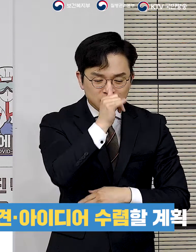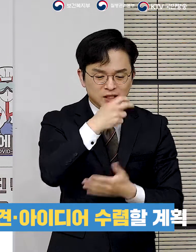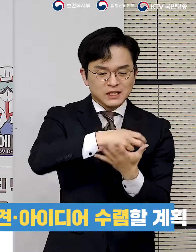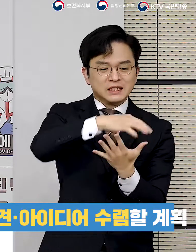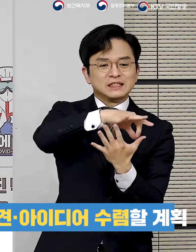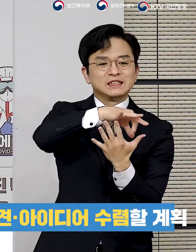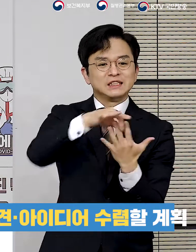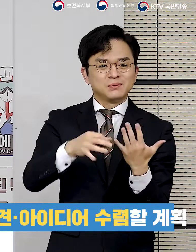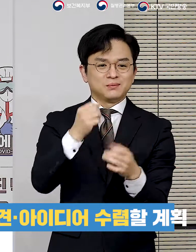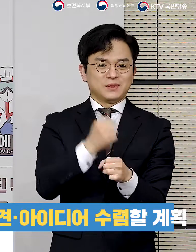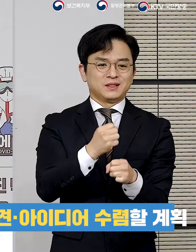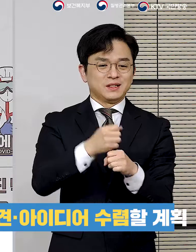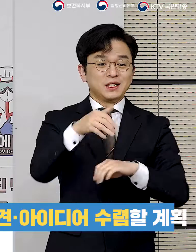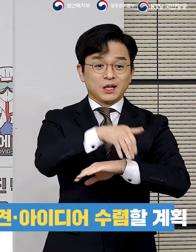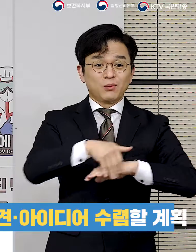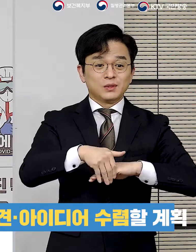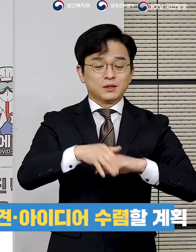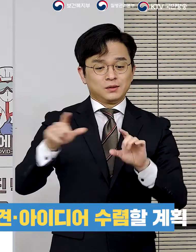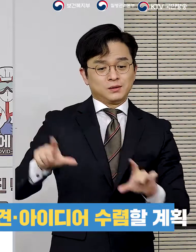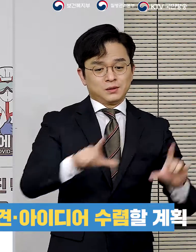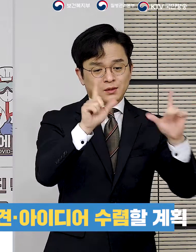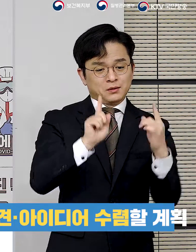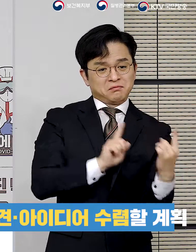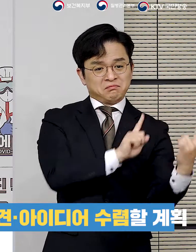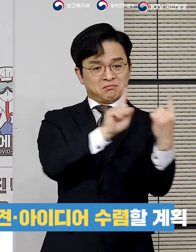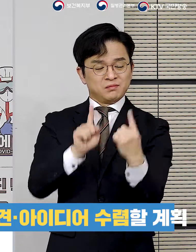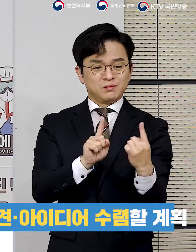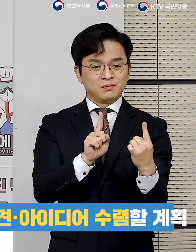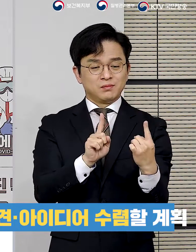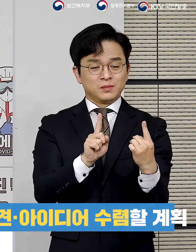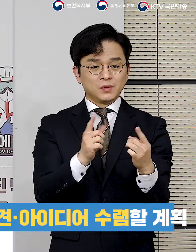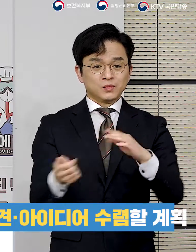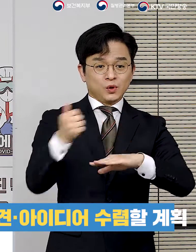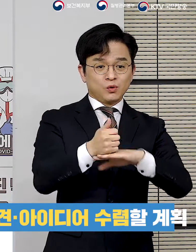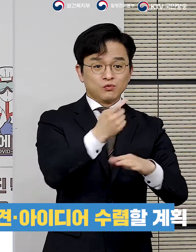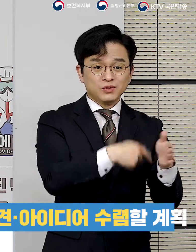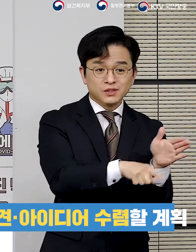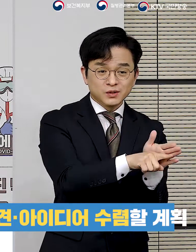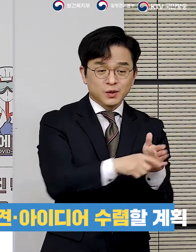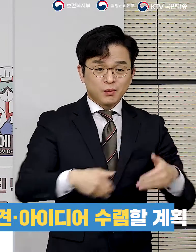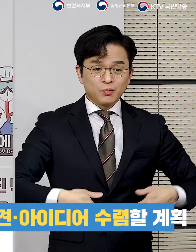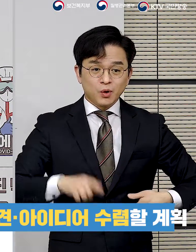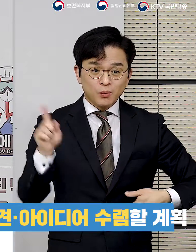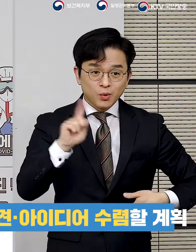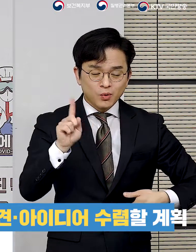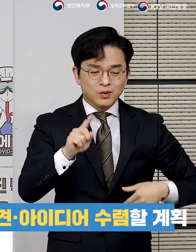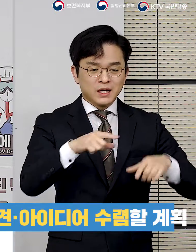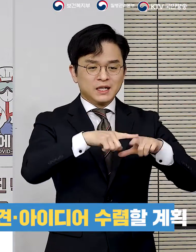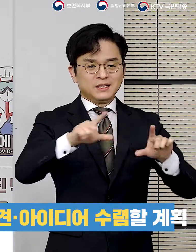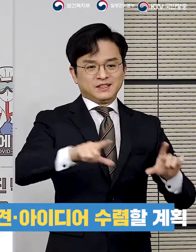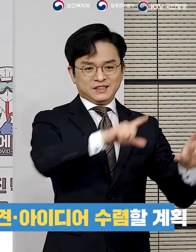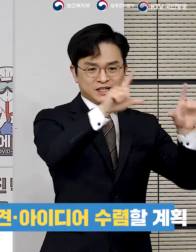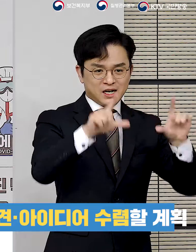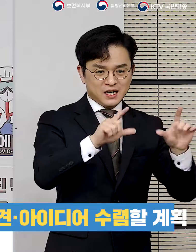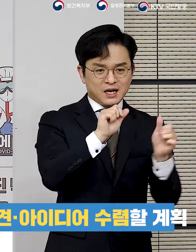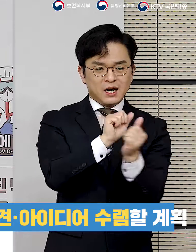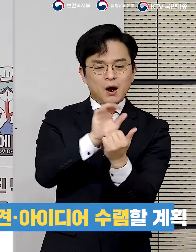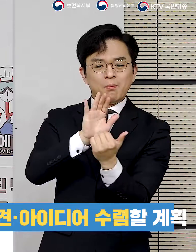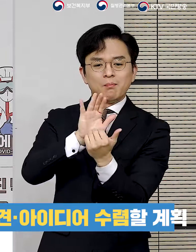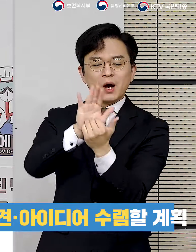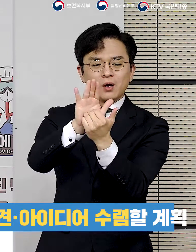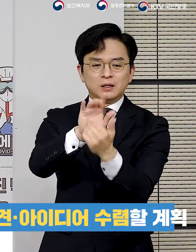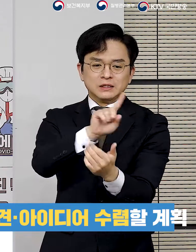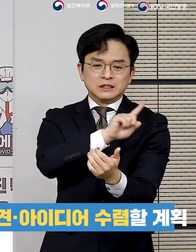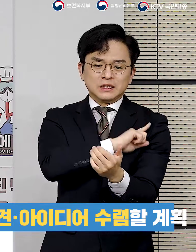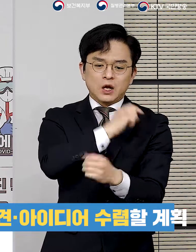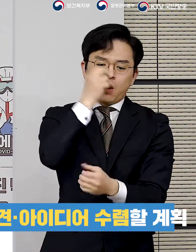최선을 다하겠습니다. 생활 속 거리두기의 성공을 위해서는 일상과 방역 원칙의 적정한 균형을